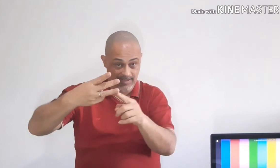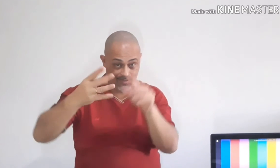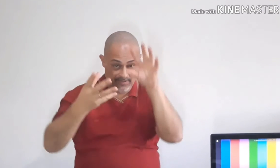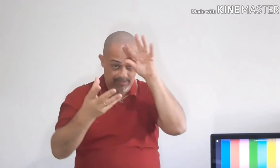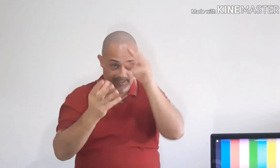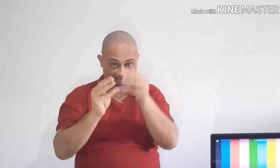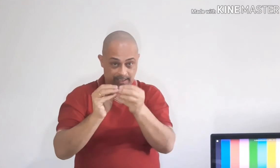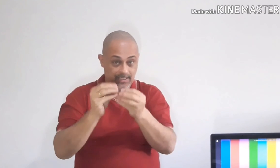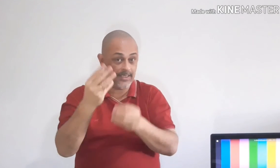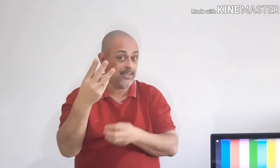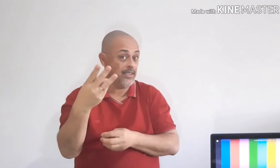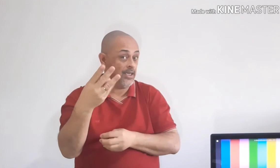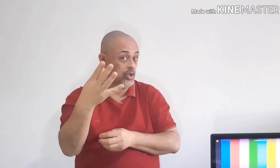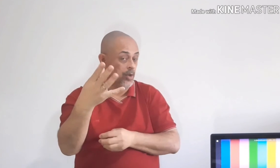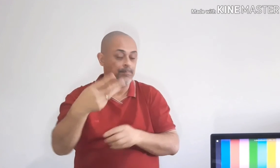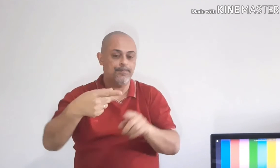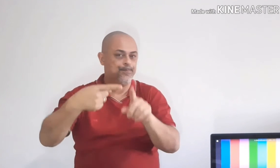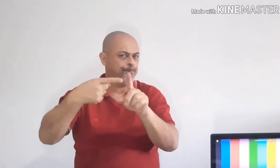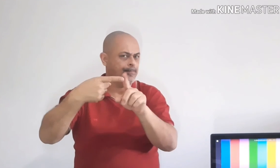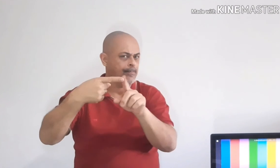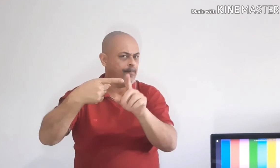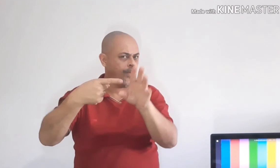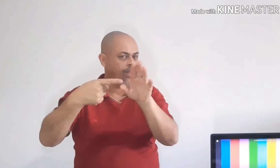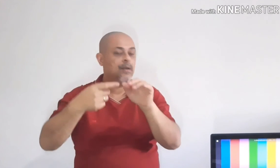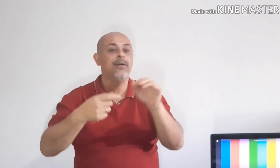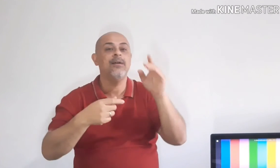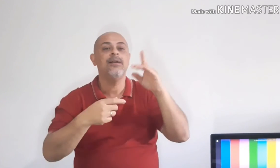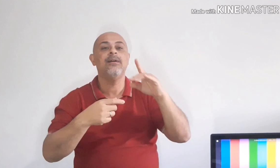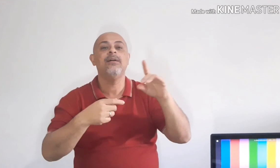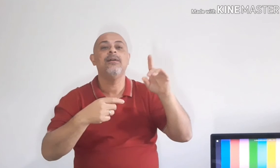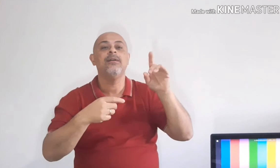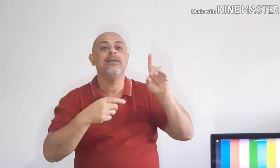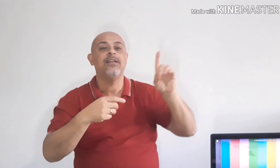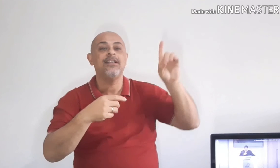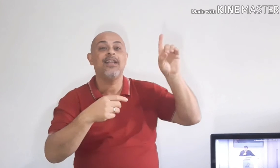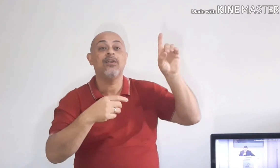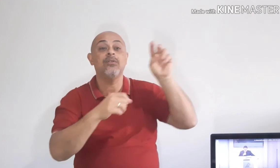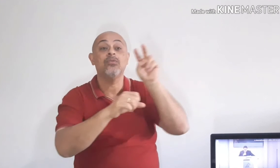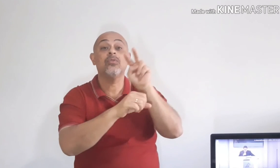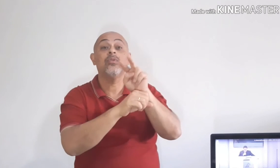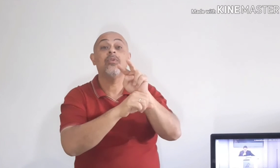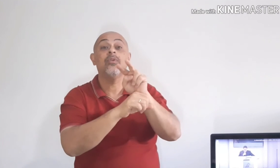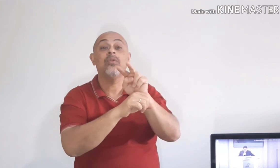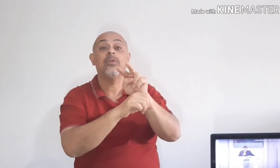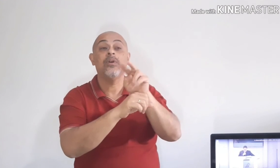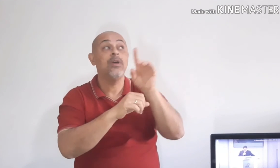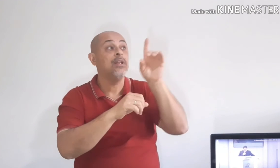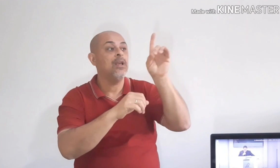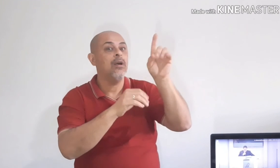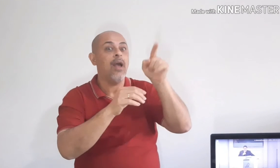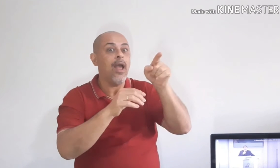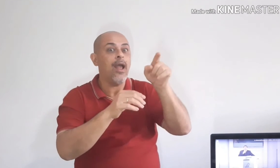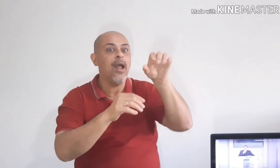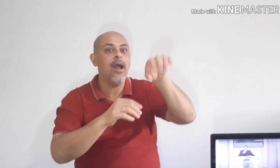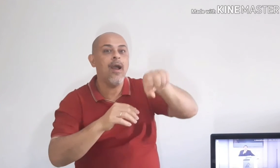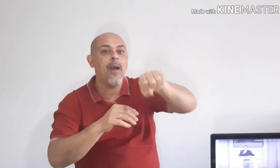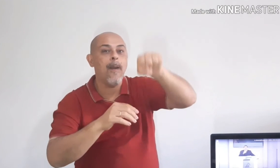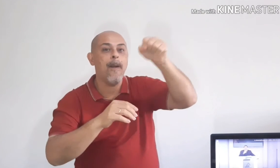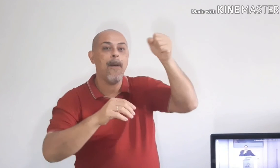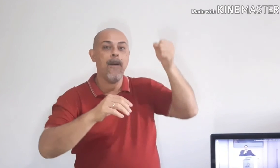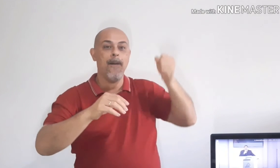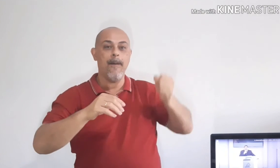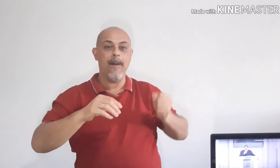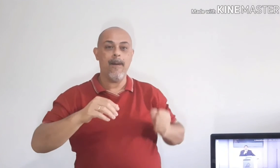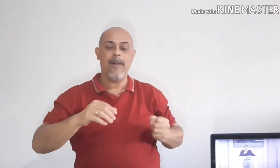Primeira, sob o olhar zeloso do bom pastor, não temos